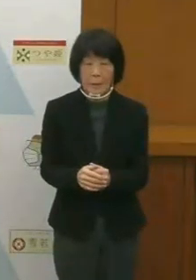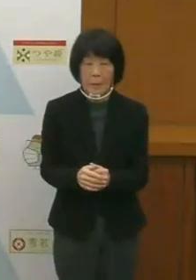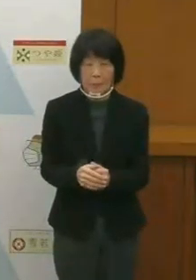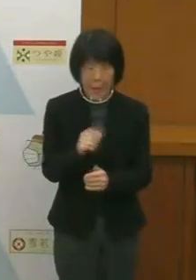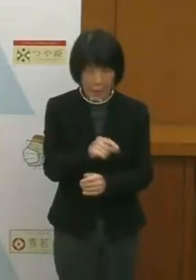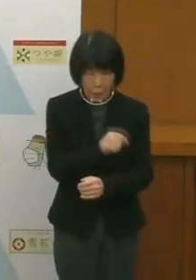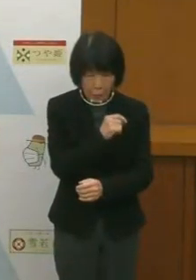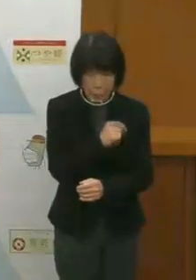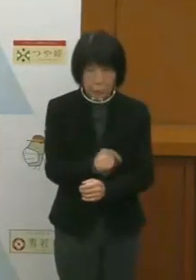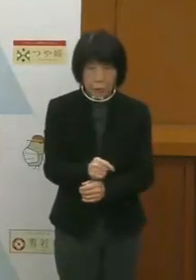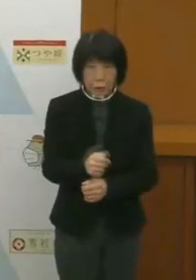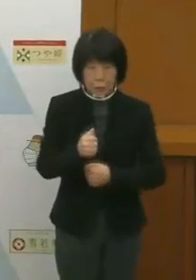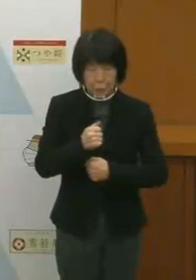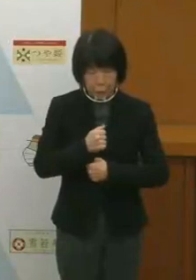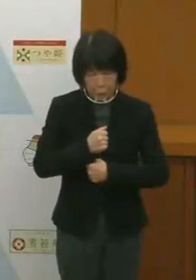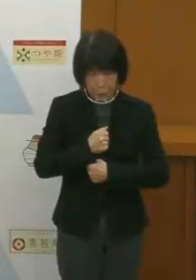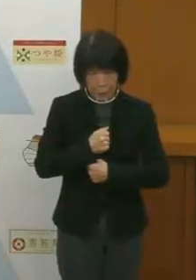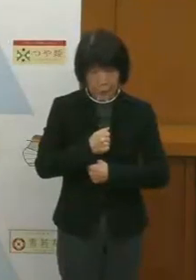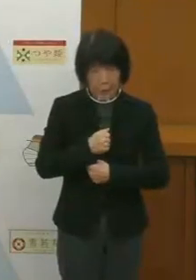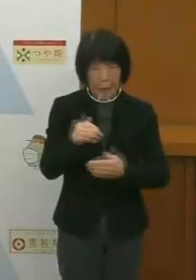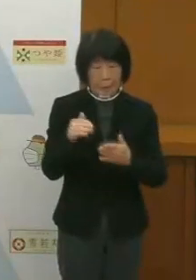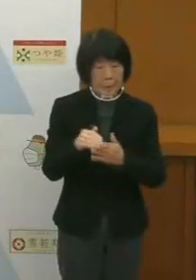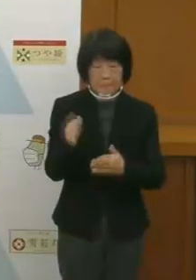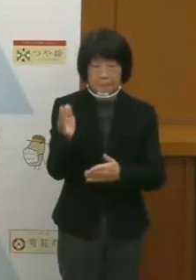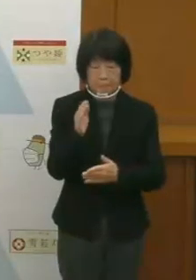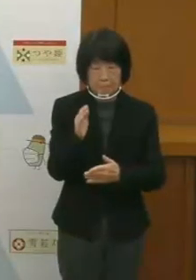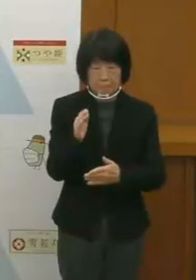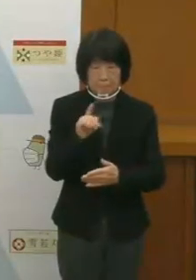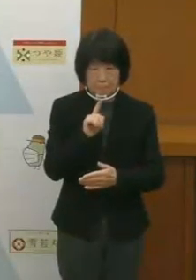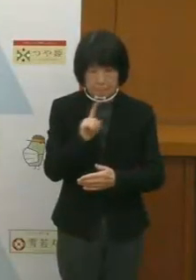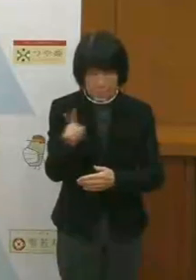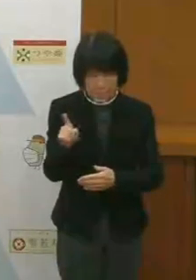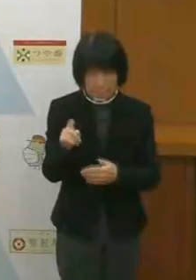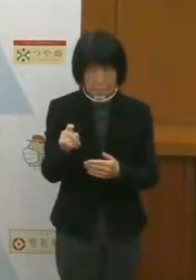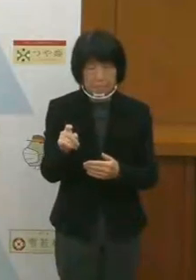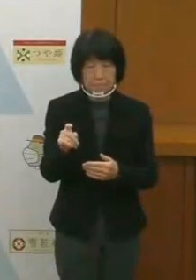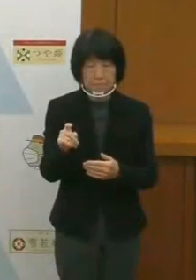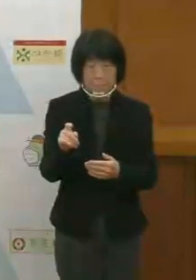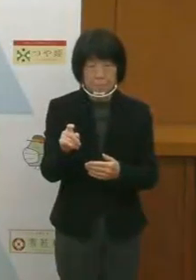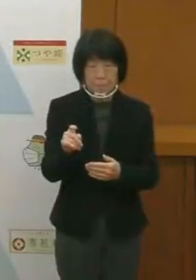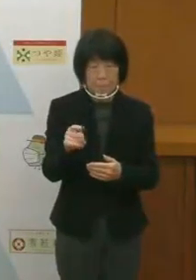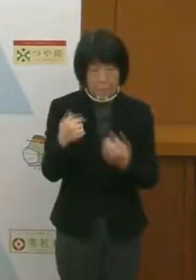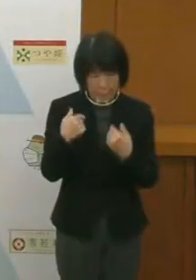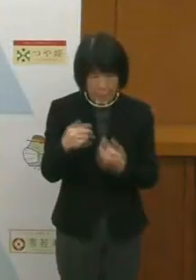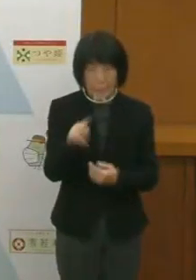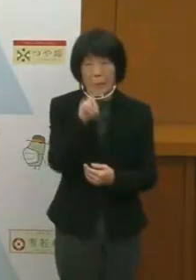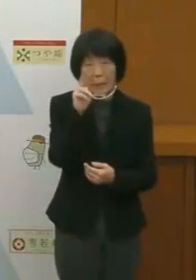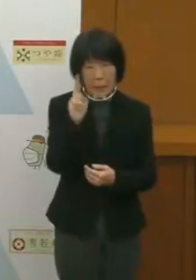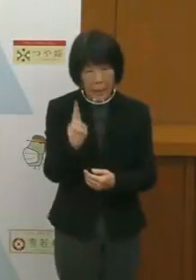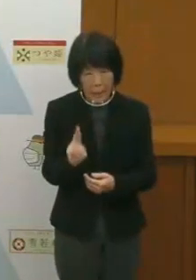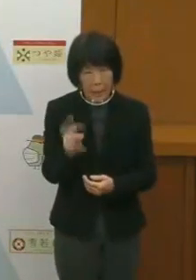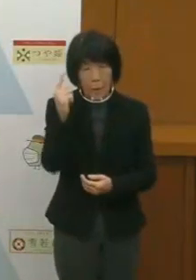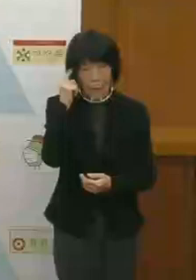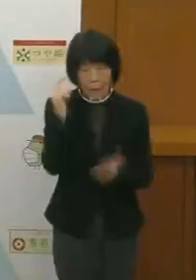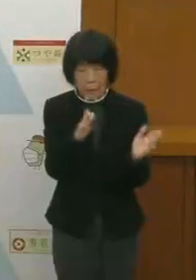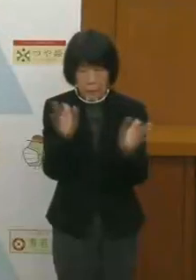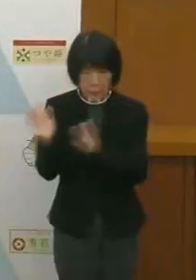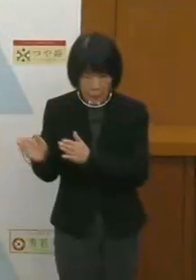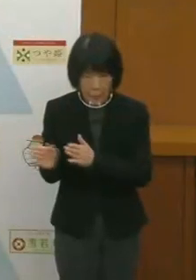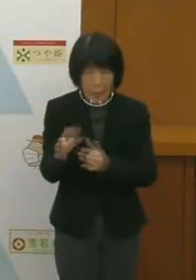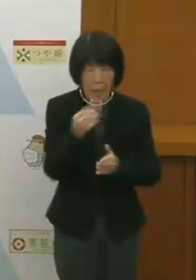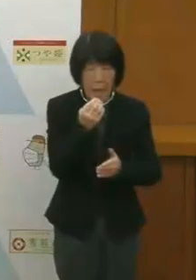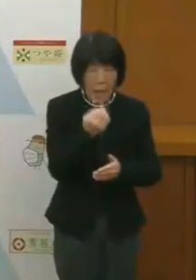特段ですね、注意というようなことまでは申し上げなくてもいいのかなというふうに思っておりますが、飲酒を伴